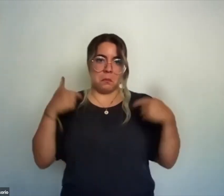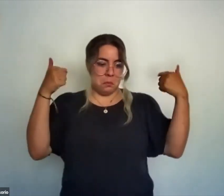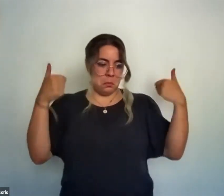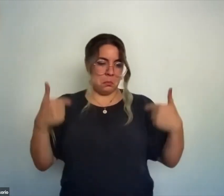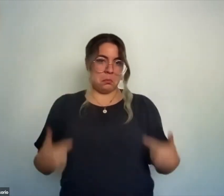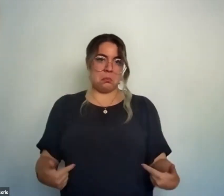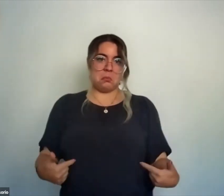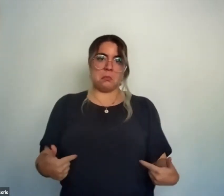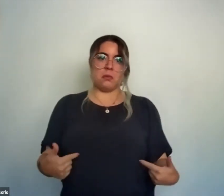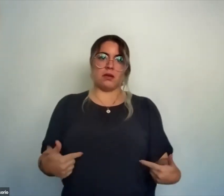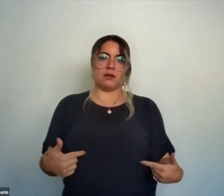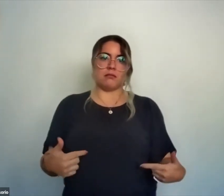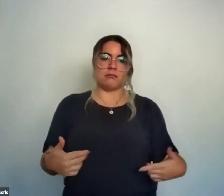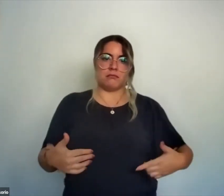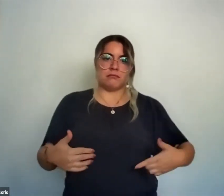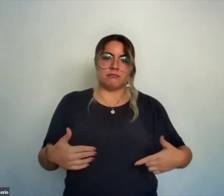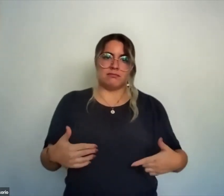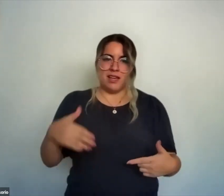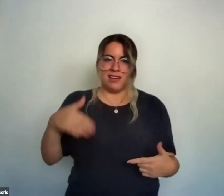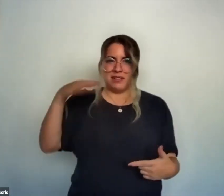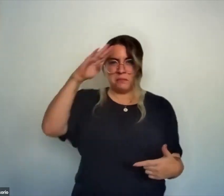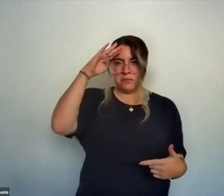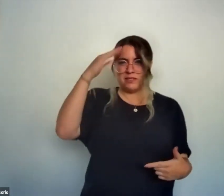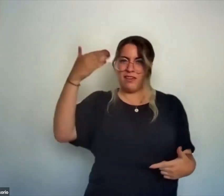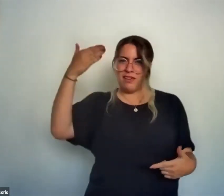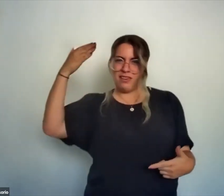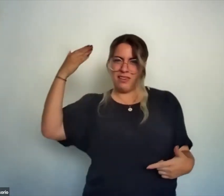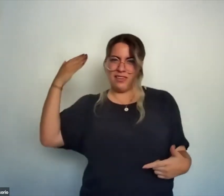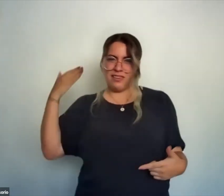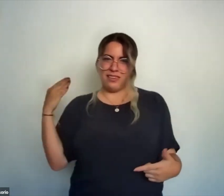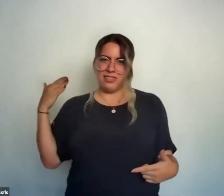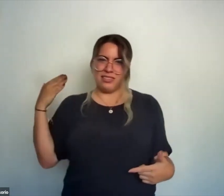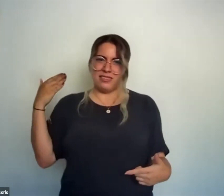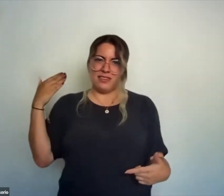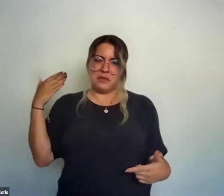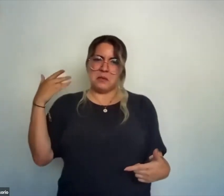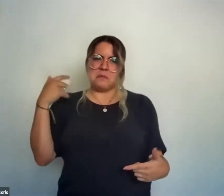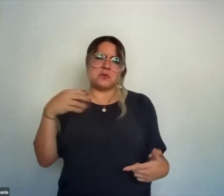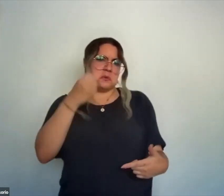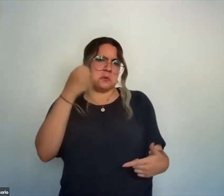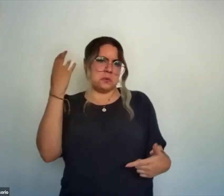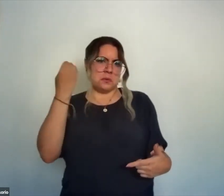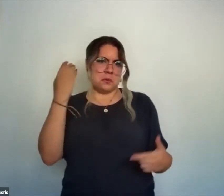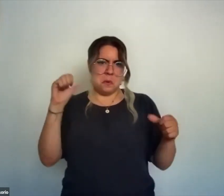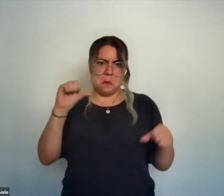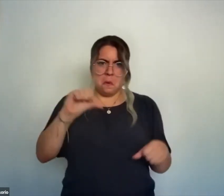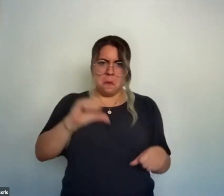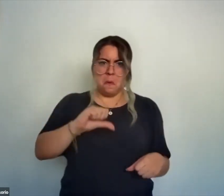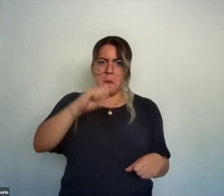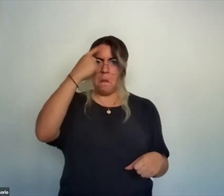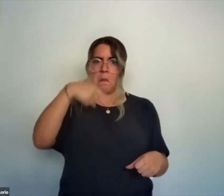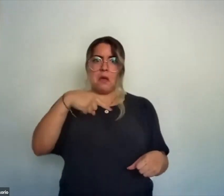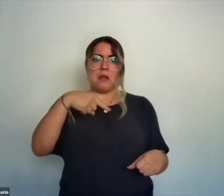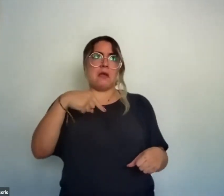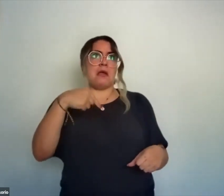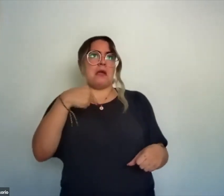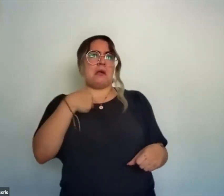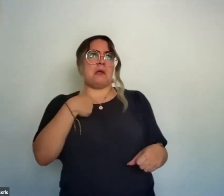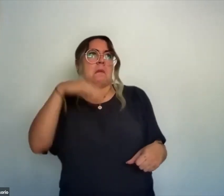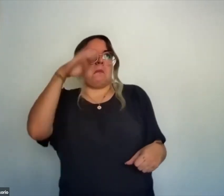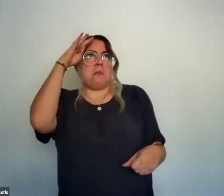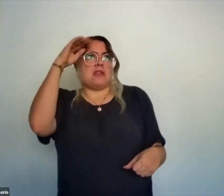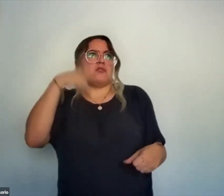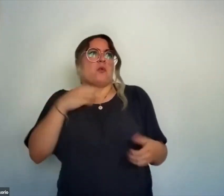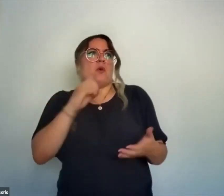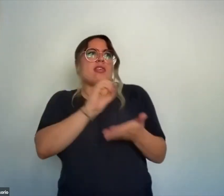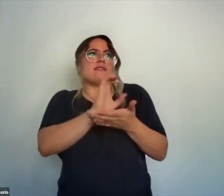algunas personas en el chat de la sesión pasada, ya que es una convención del discurso hegemónico de la inclusión que intenta, por